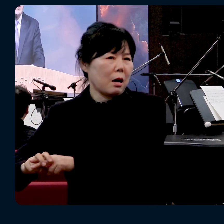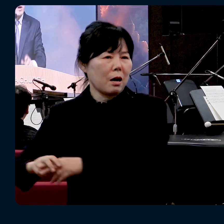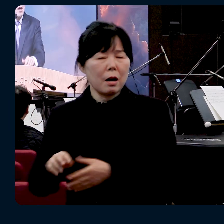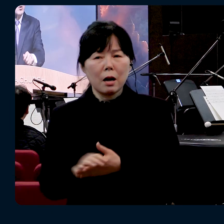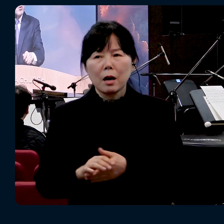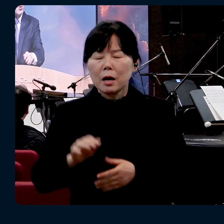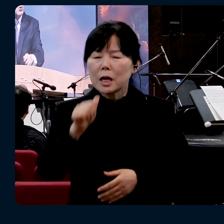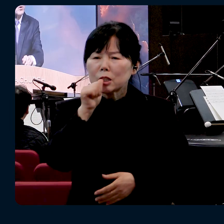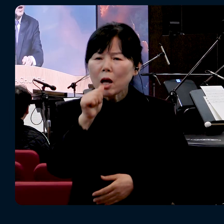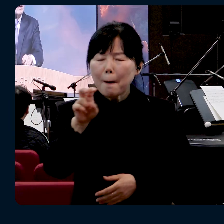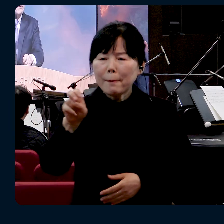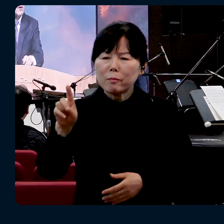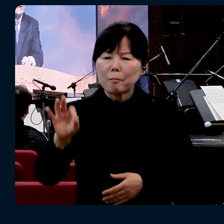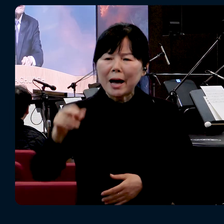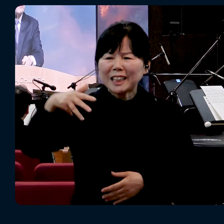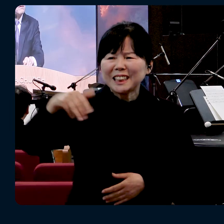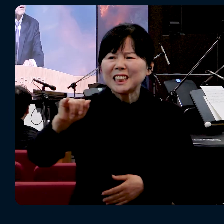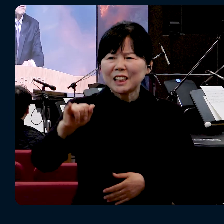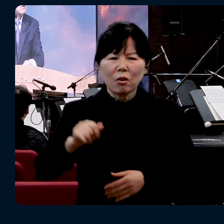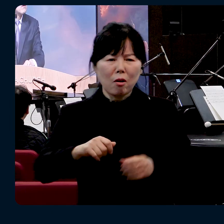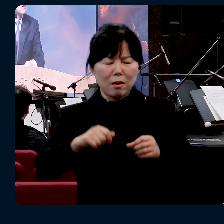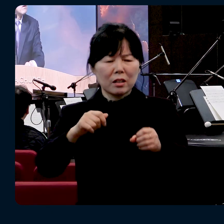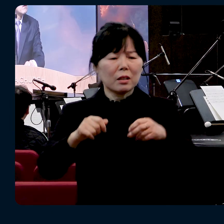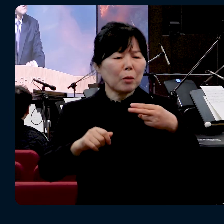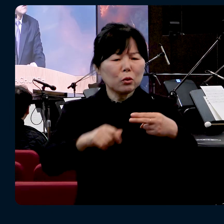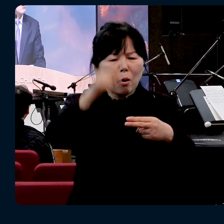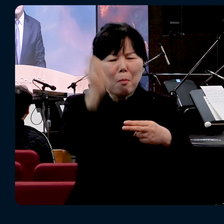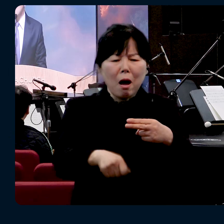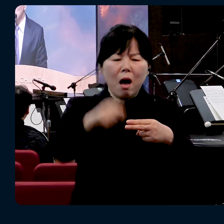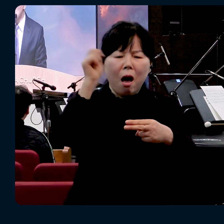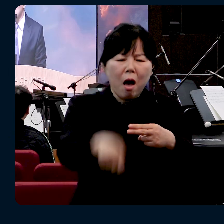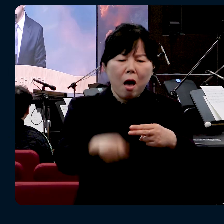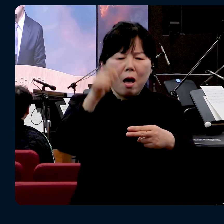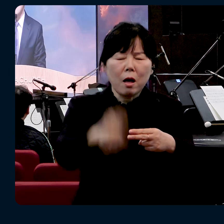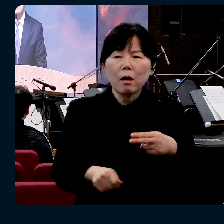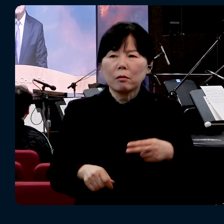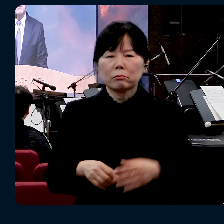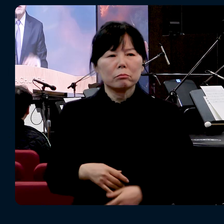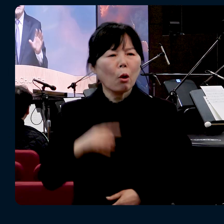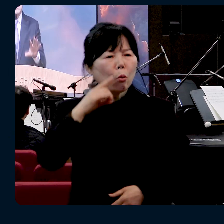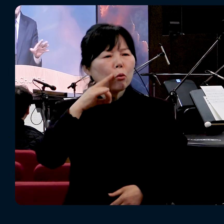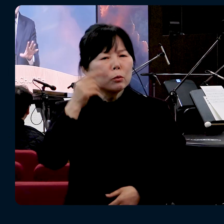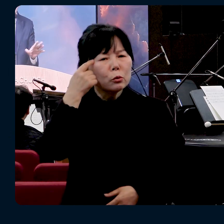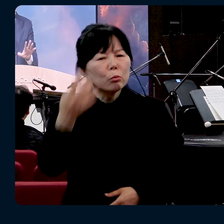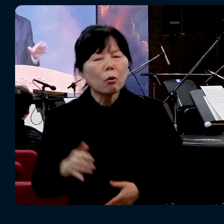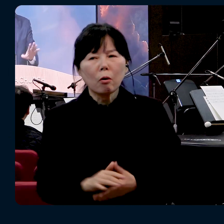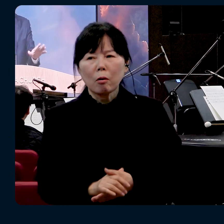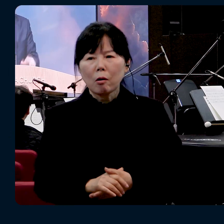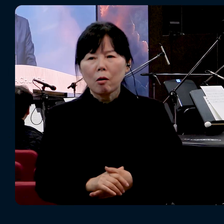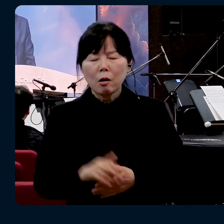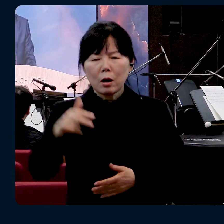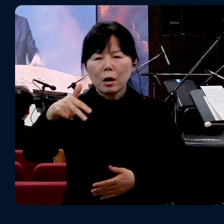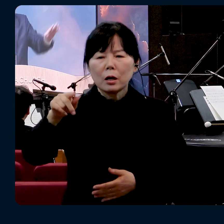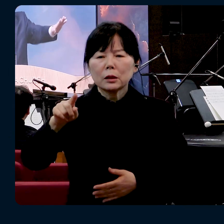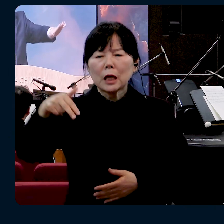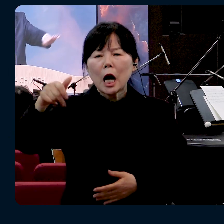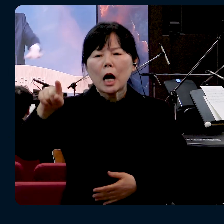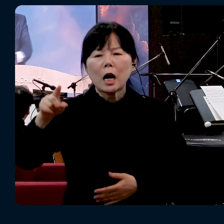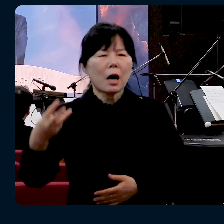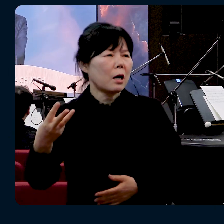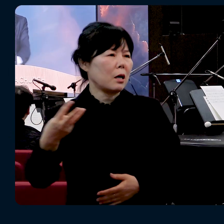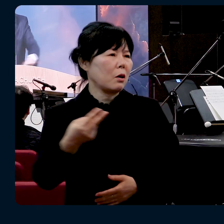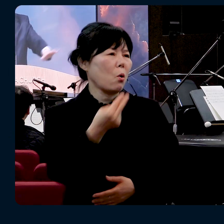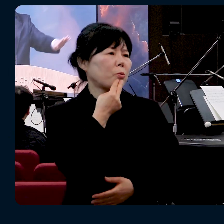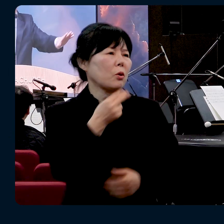앉아서 망치로 계속 벽돌을 깨는 거예요. 이게 왜 저러냐 그랬더니 그 땅에는 자갈이 없대요.